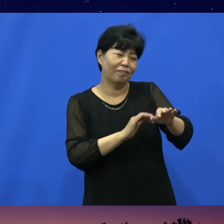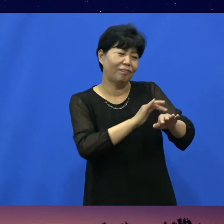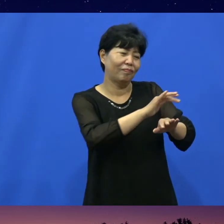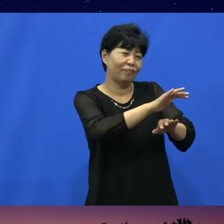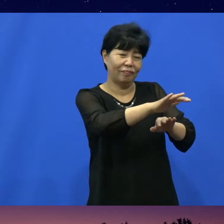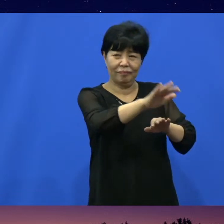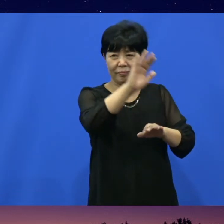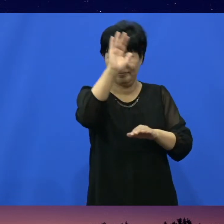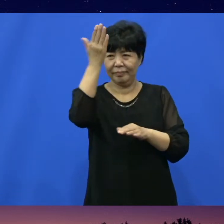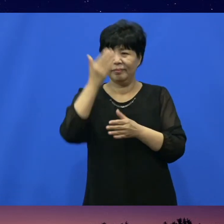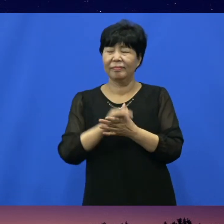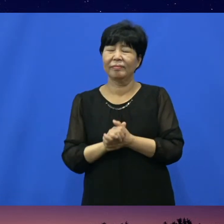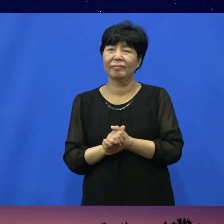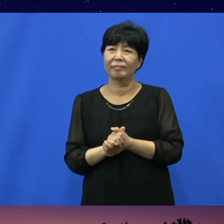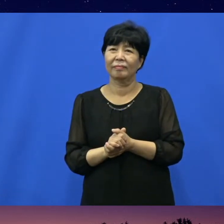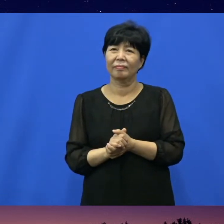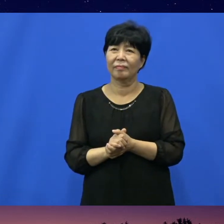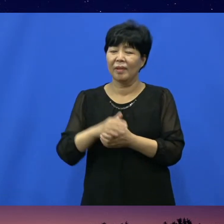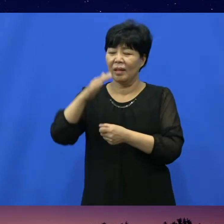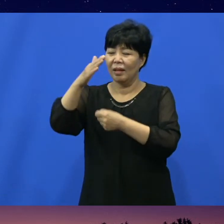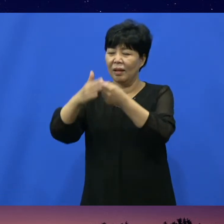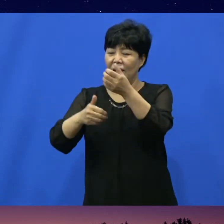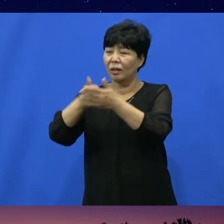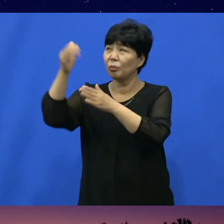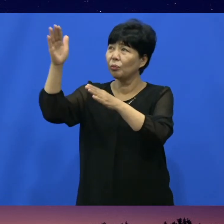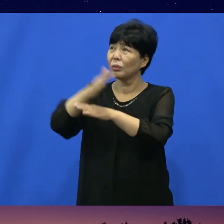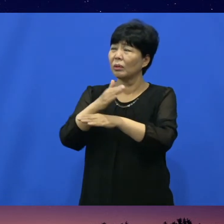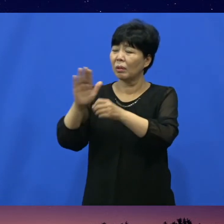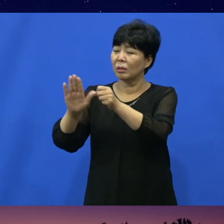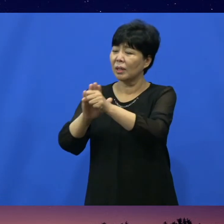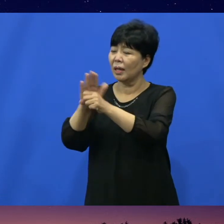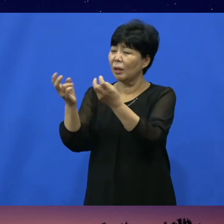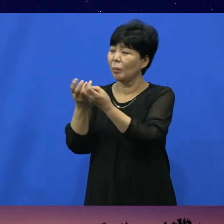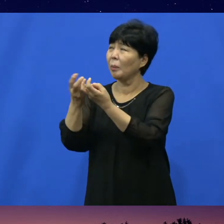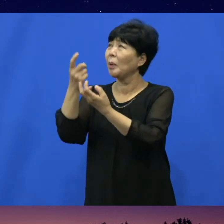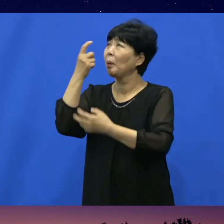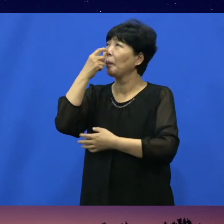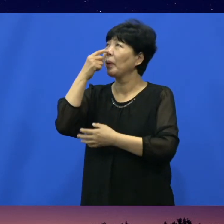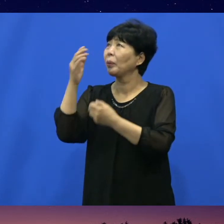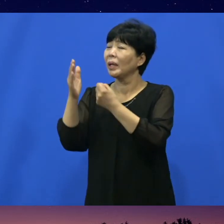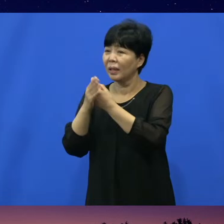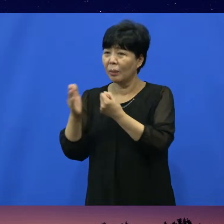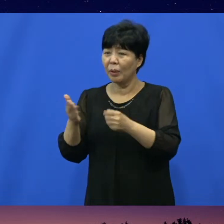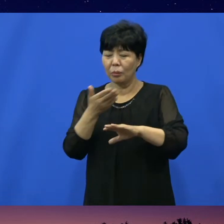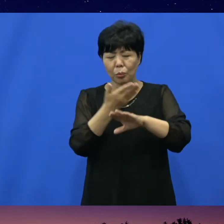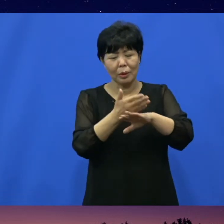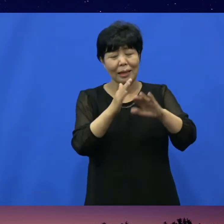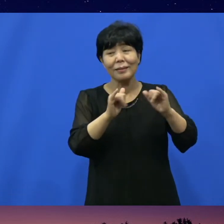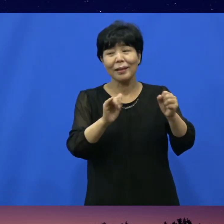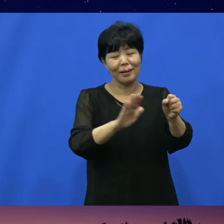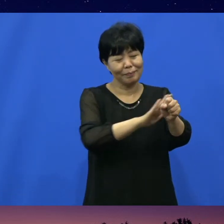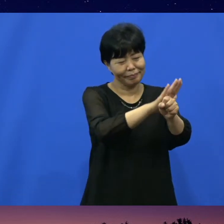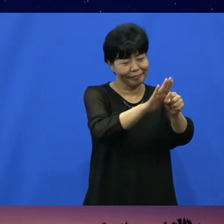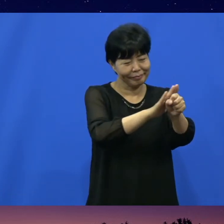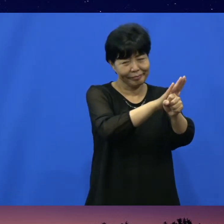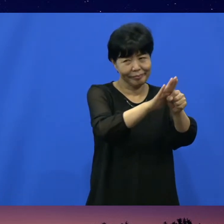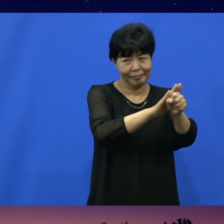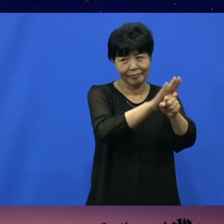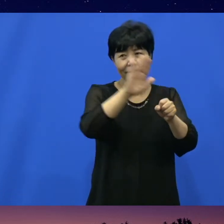사랑하는 법을 하나님으로부터 배웠기 때문에 내가 나를 사랑하는 법을 배우고 내가 다른 사람을 사랑하는 법을 하나님에게서 배웁니다.